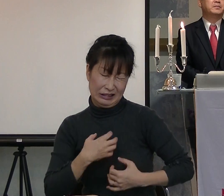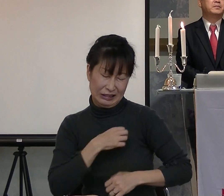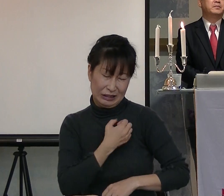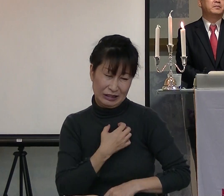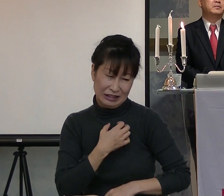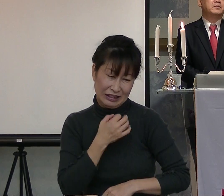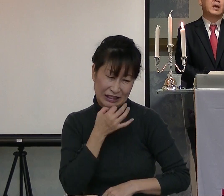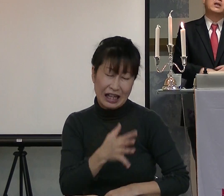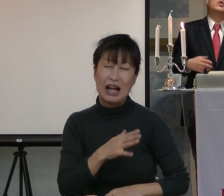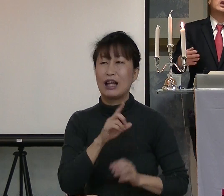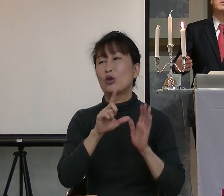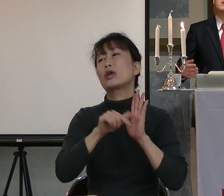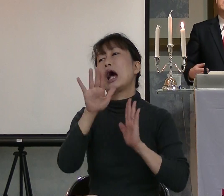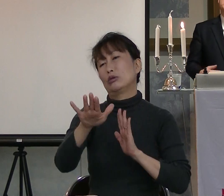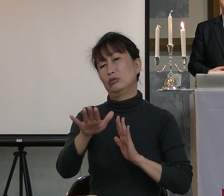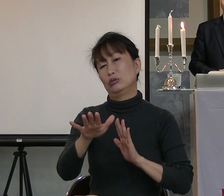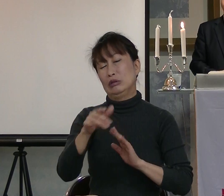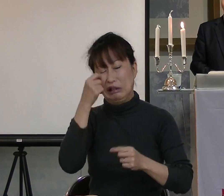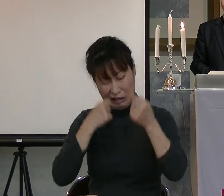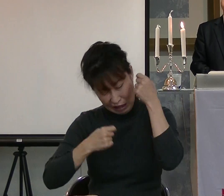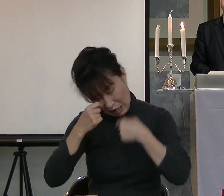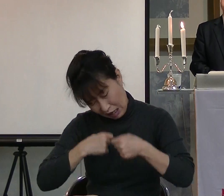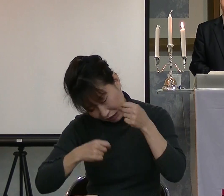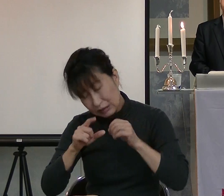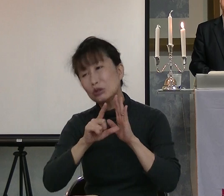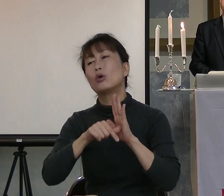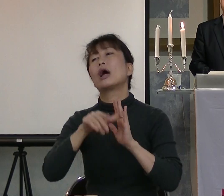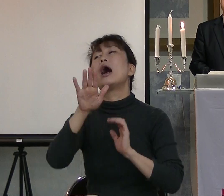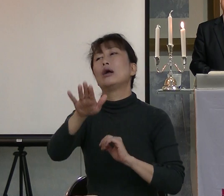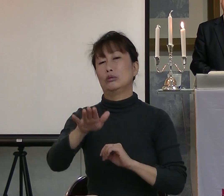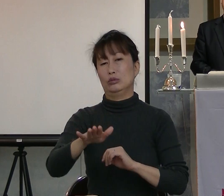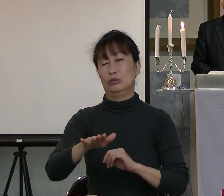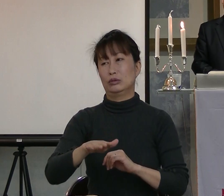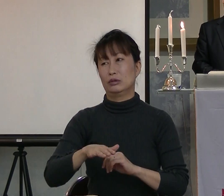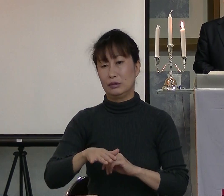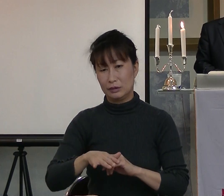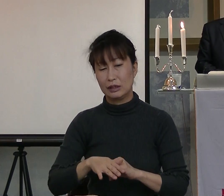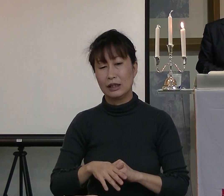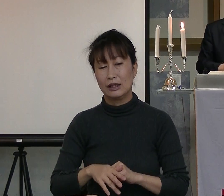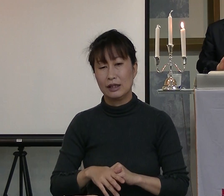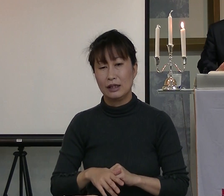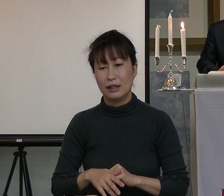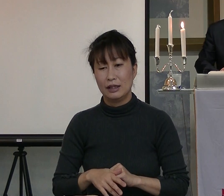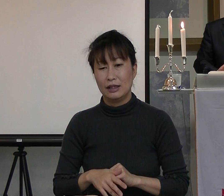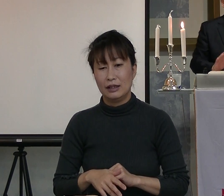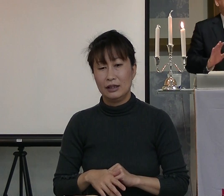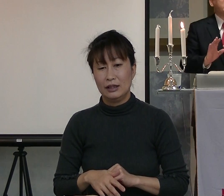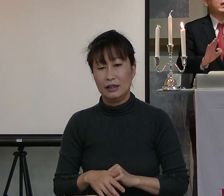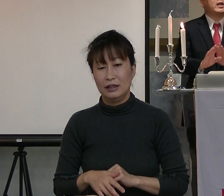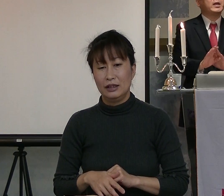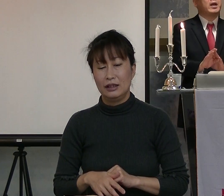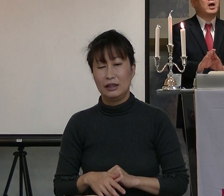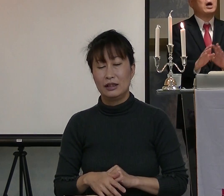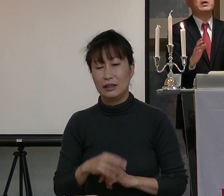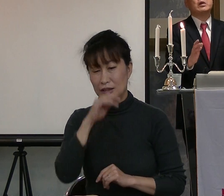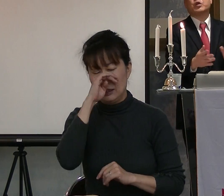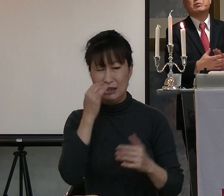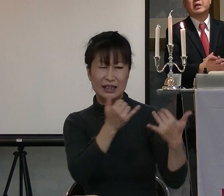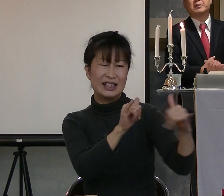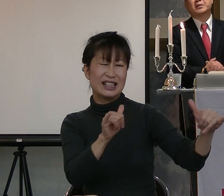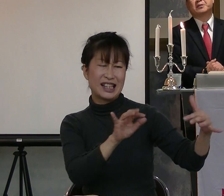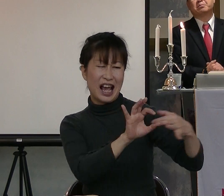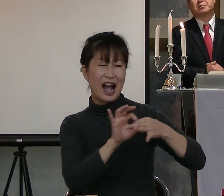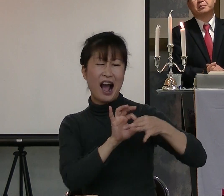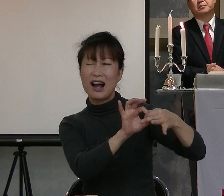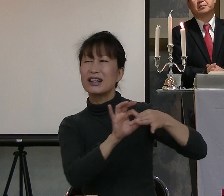悲しい時もあります。 自分と人間関係の中で合わない時